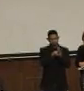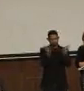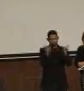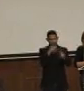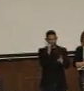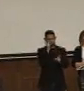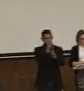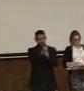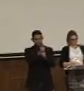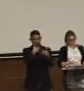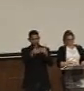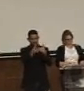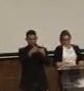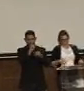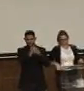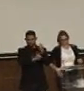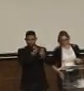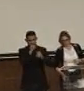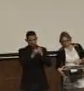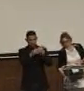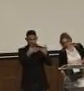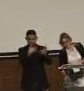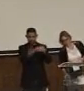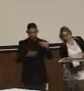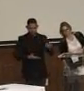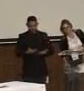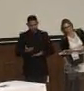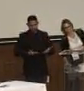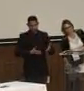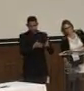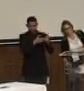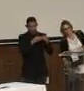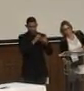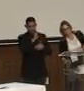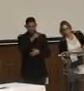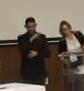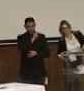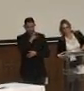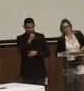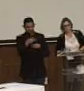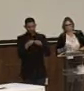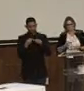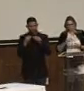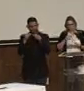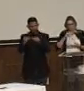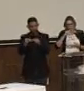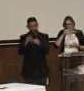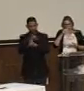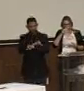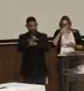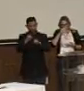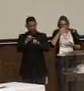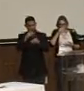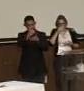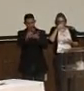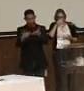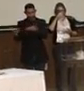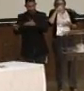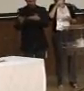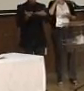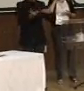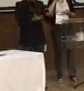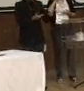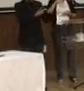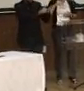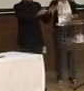encontrados em qualquer lugar, qualquer servidor tem direito pedindo pelo ESIC, foram entregados publicamente, eu os recebi